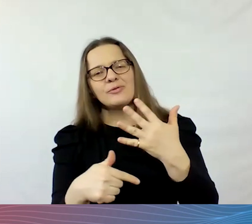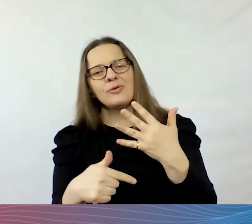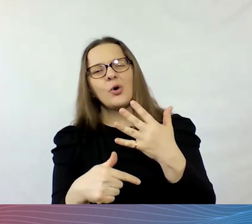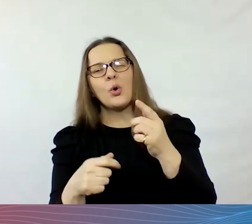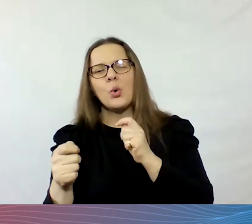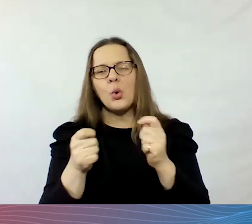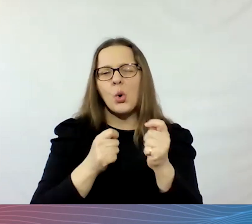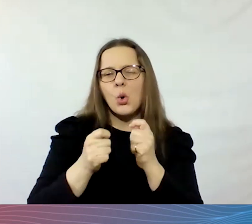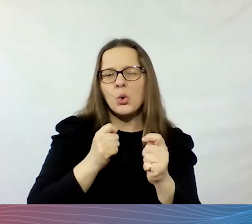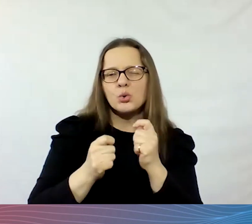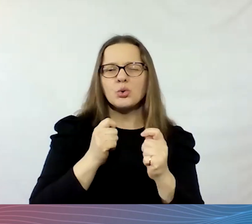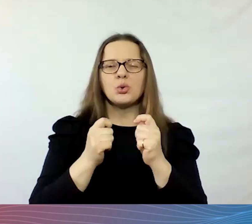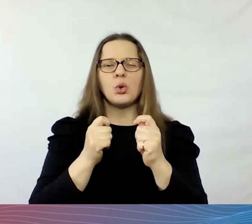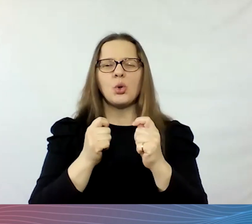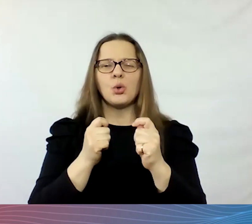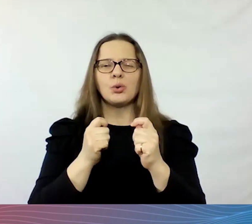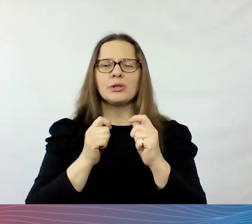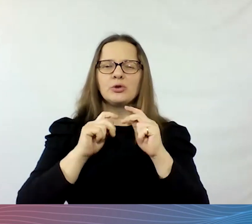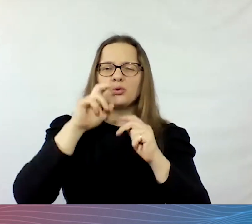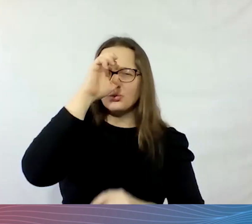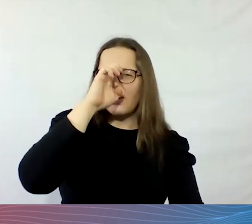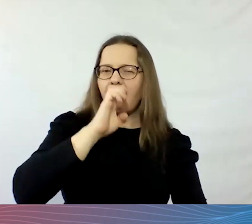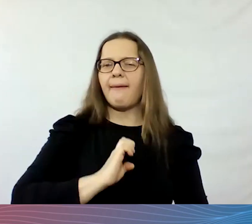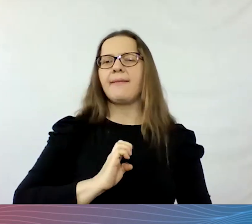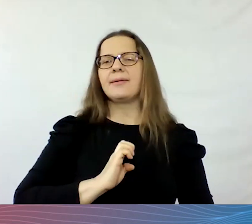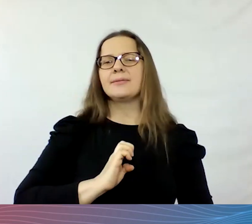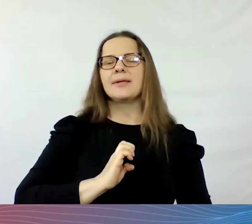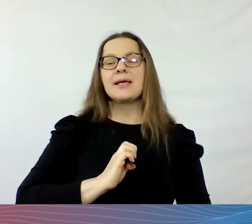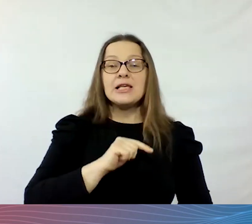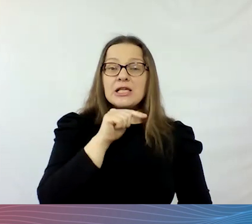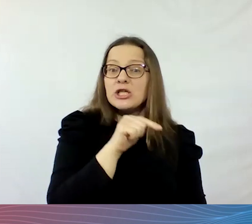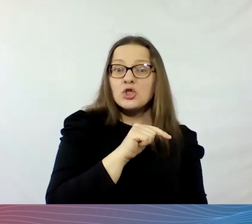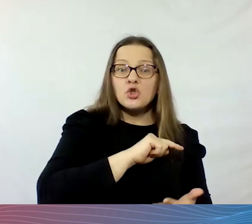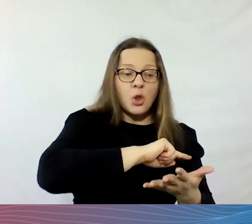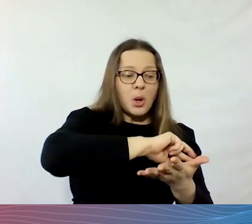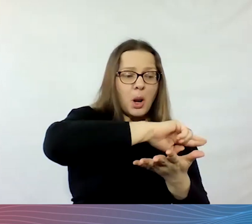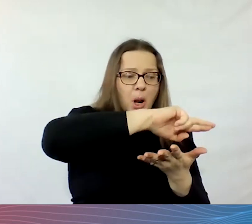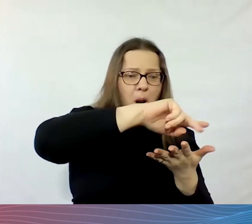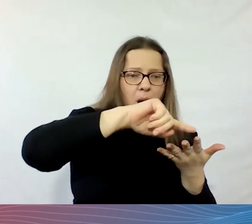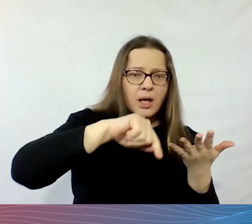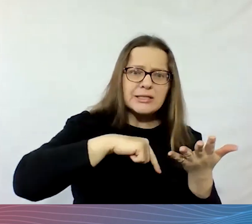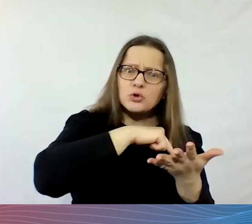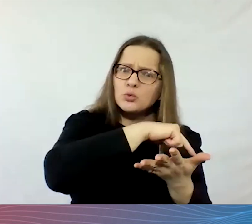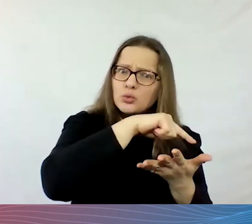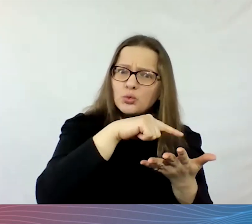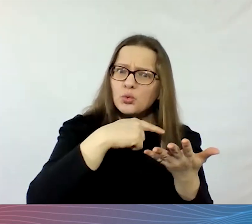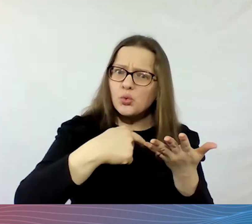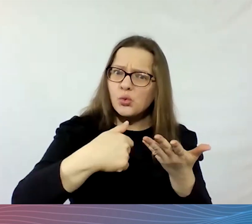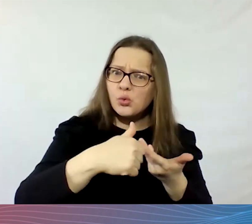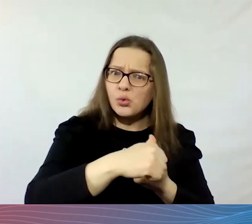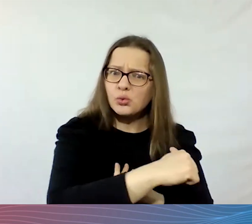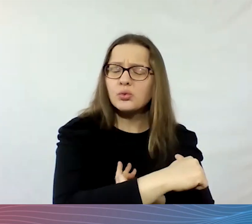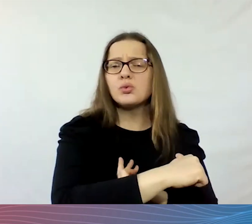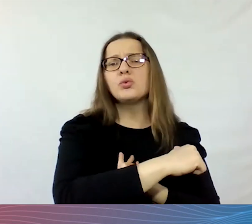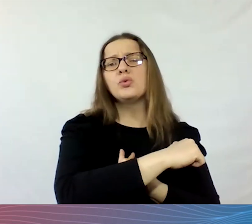os que são de Cristo Jesus crucificaram a carne com as suas paixões e concupiscências. Aí o versículo 25, irmão,